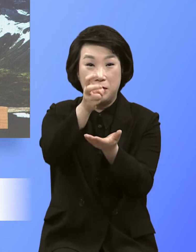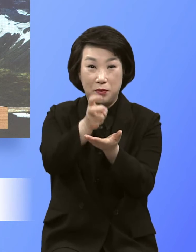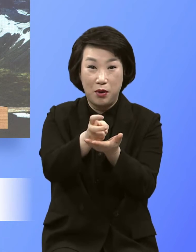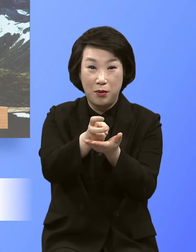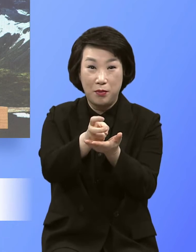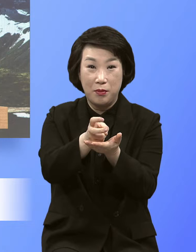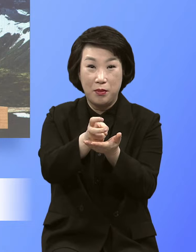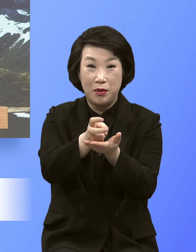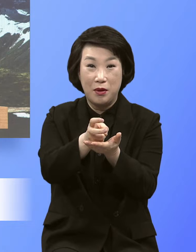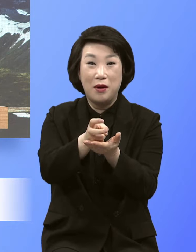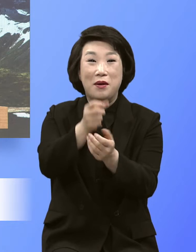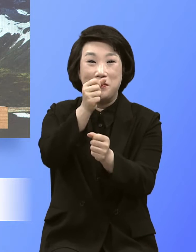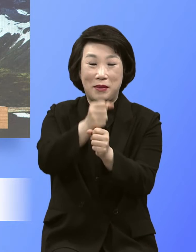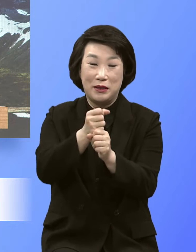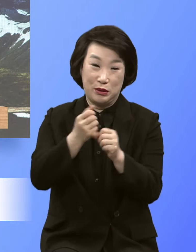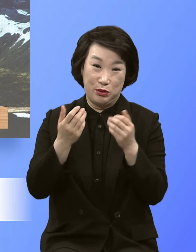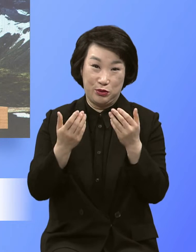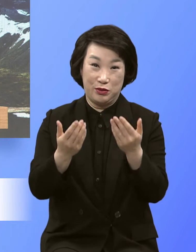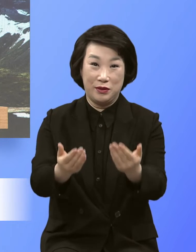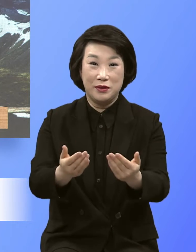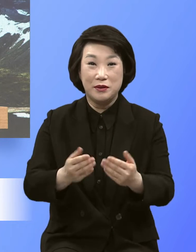질서를 만드셔서